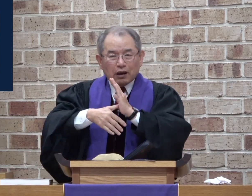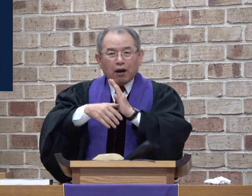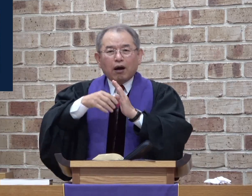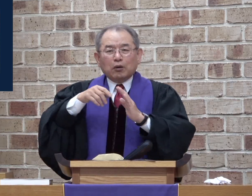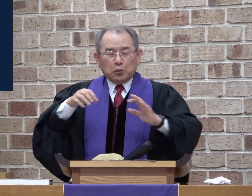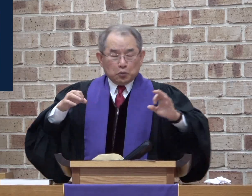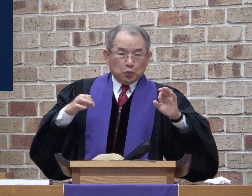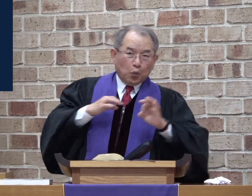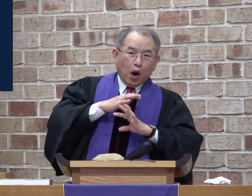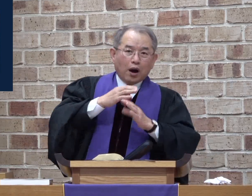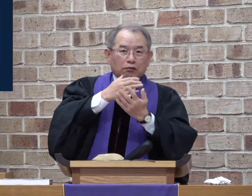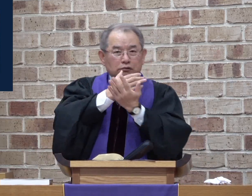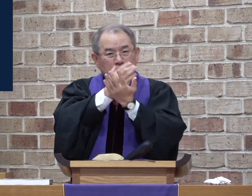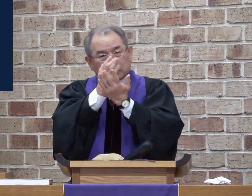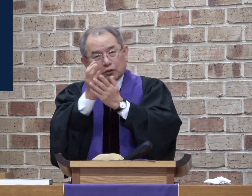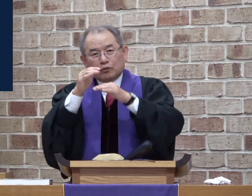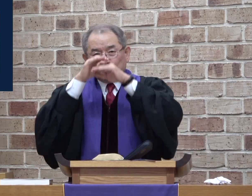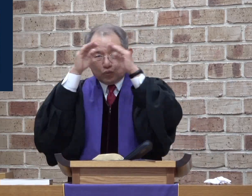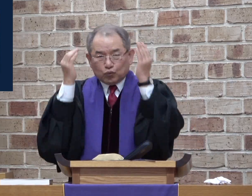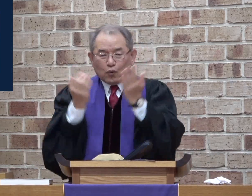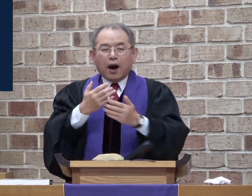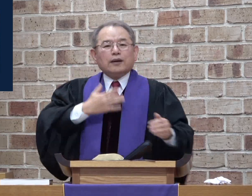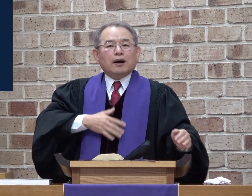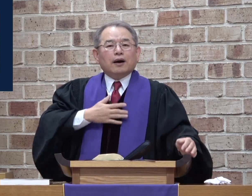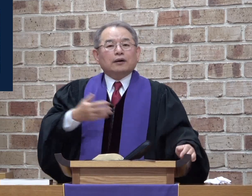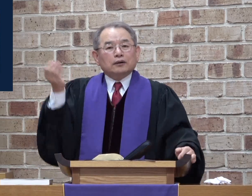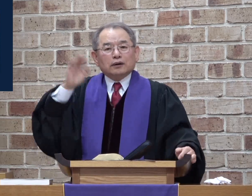우리가 살아있을 때 놀라운 일들을 우리